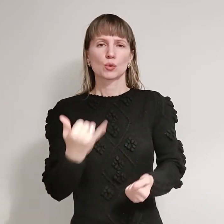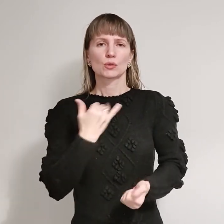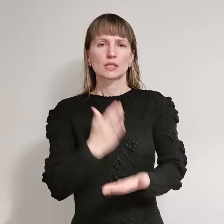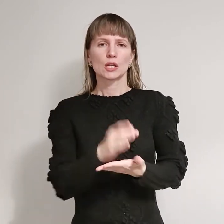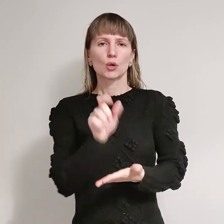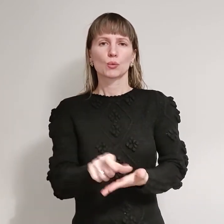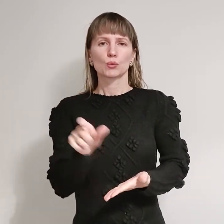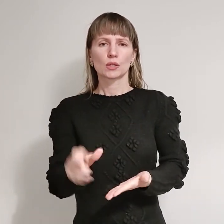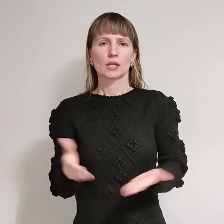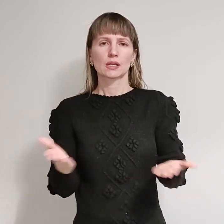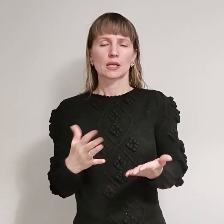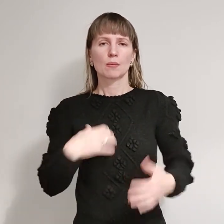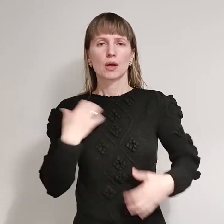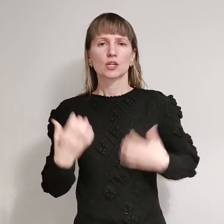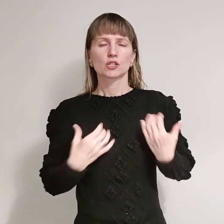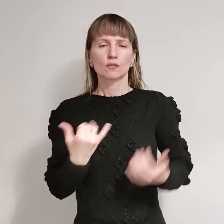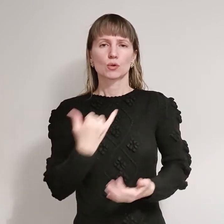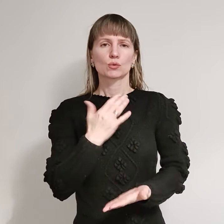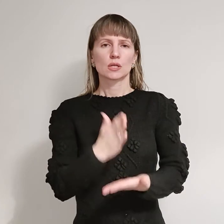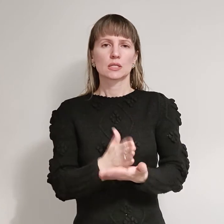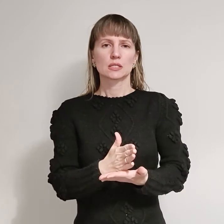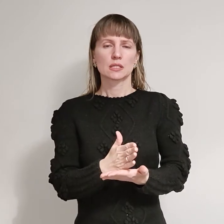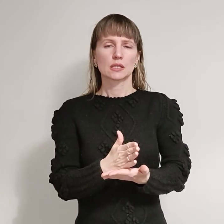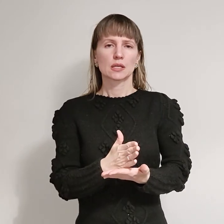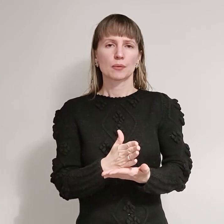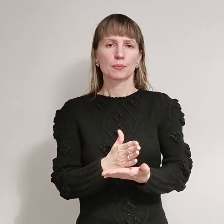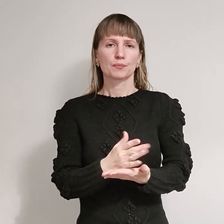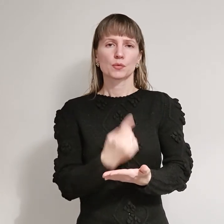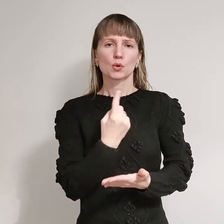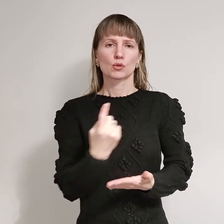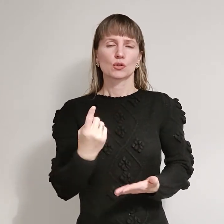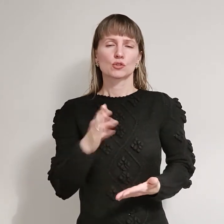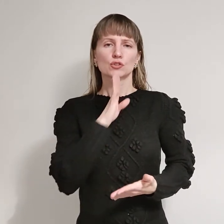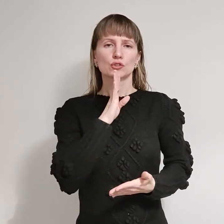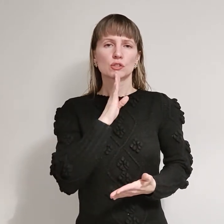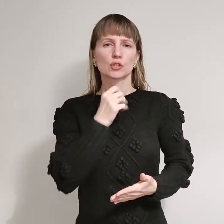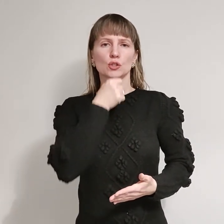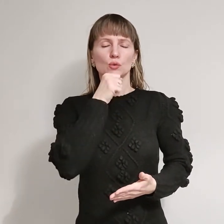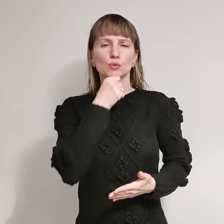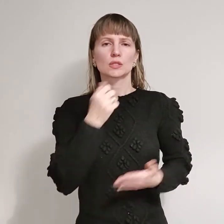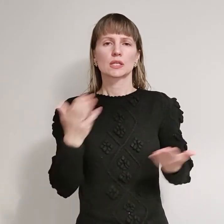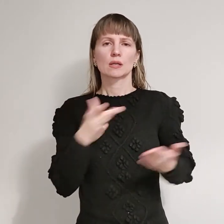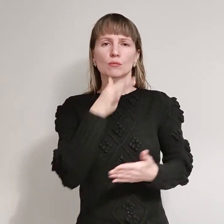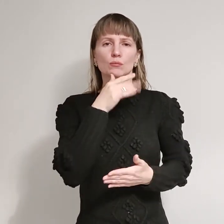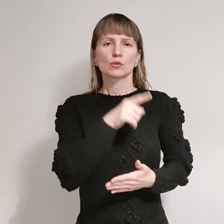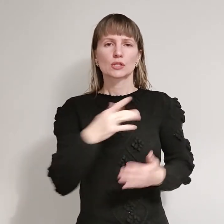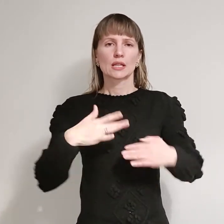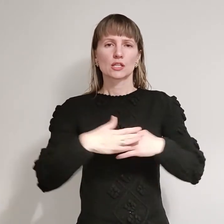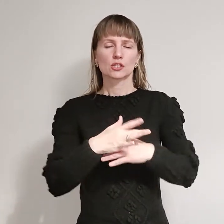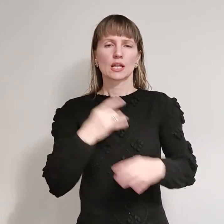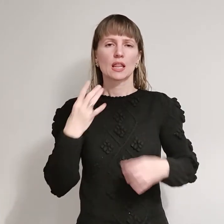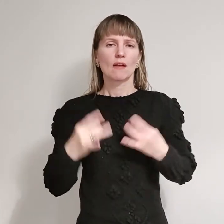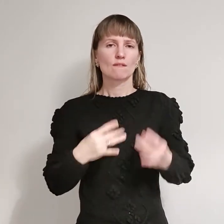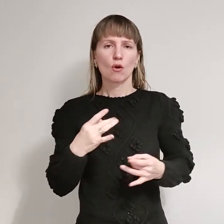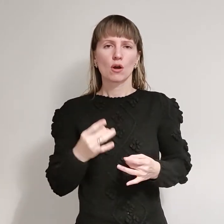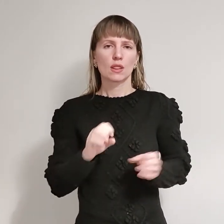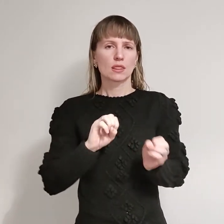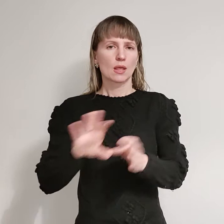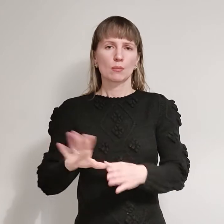які переживають. У нас є одинокі жінки, дідусі, які під час нічних тривог, вони не покидають приміщення, вони